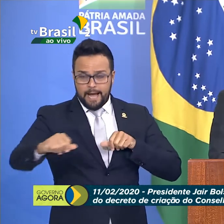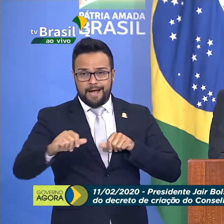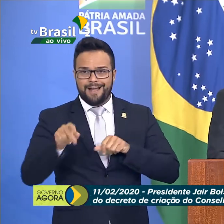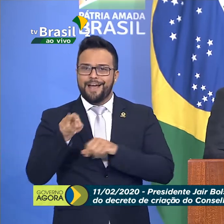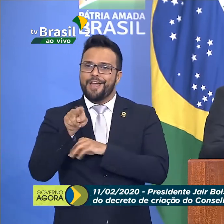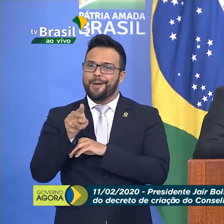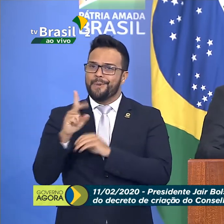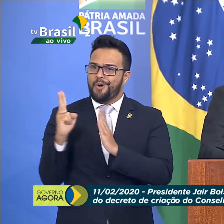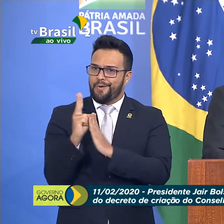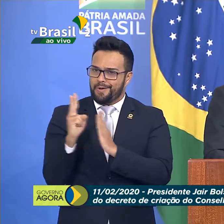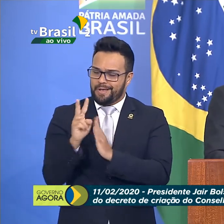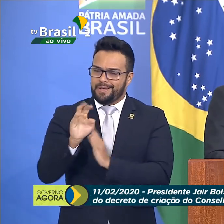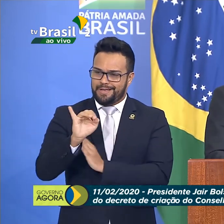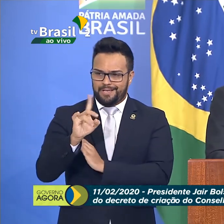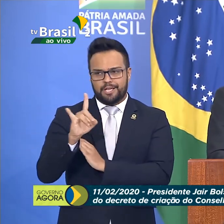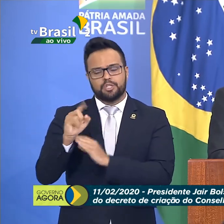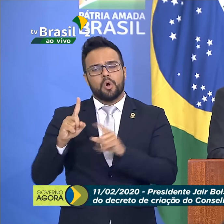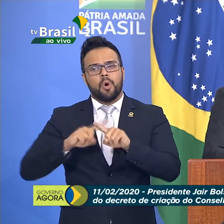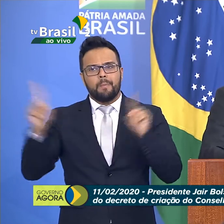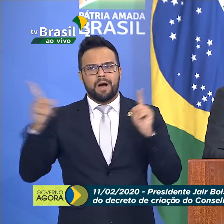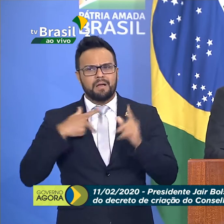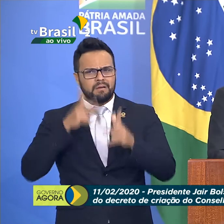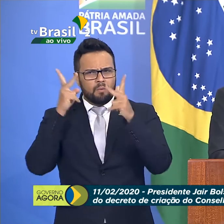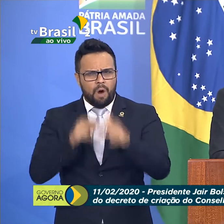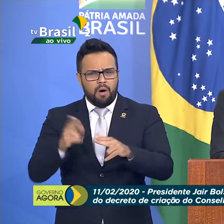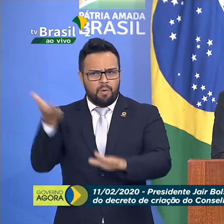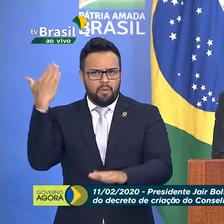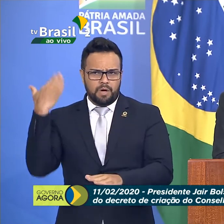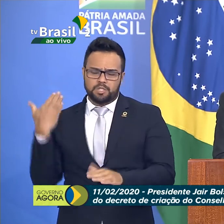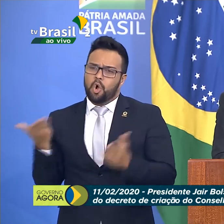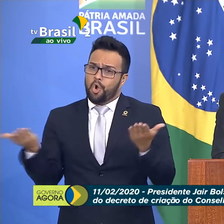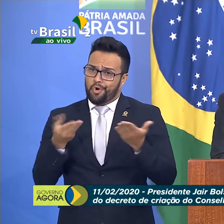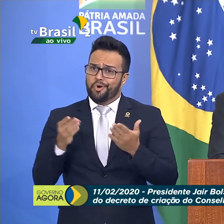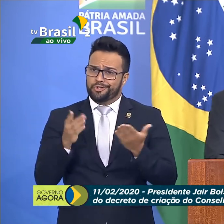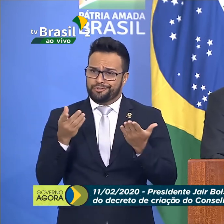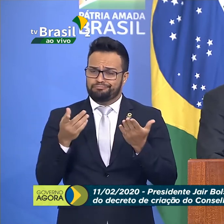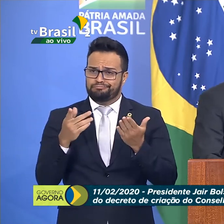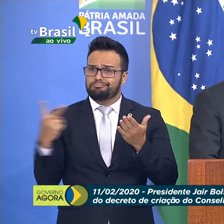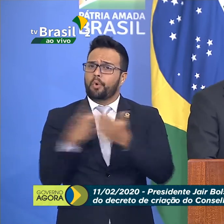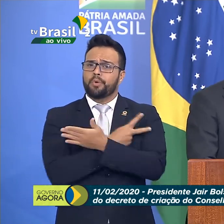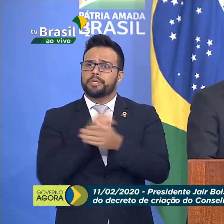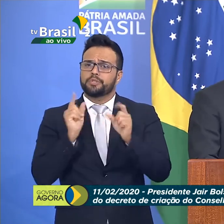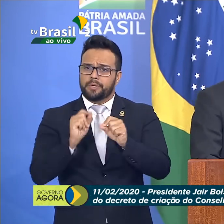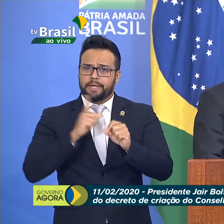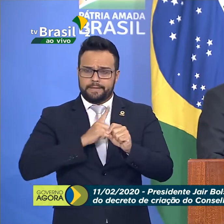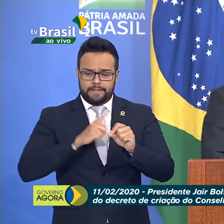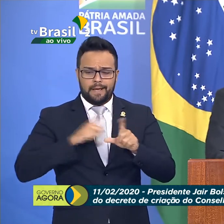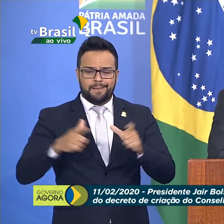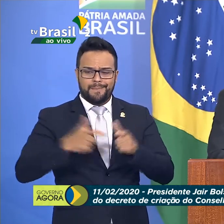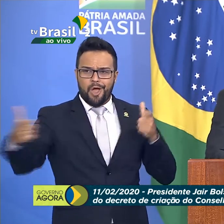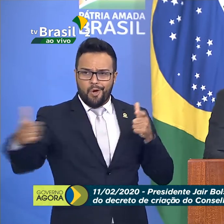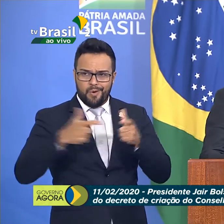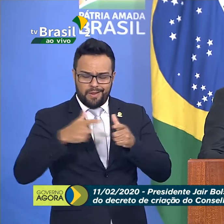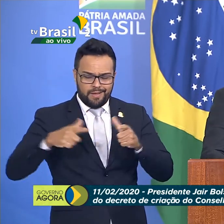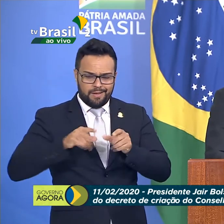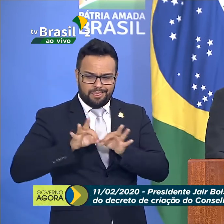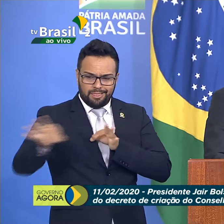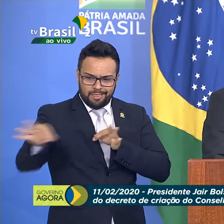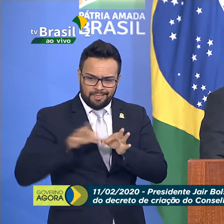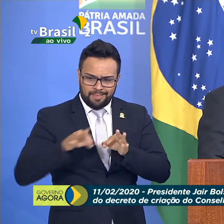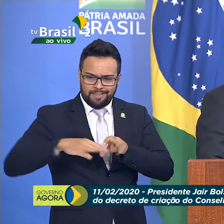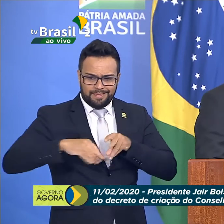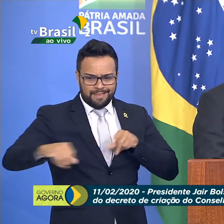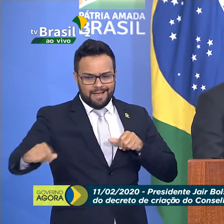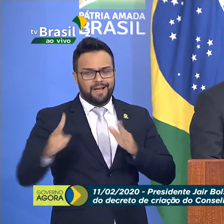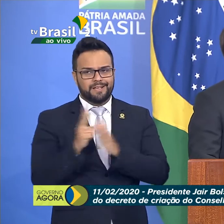índios. Mas da forma como foi feito, e hoje em dia reflete 14% do território nacional demarcado como terra indígena, é um